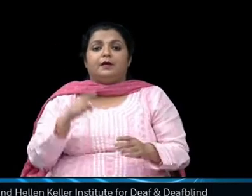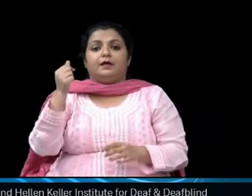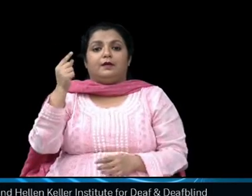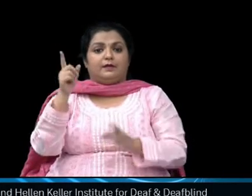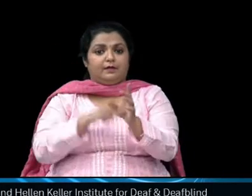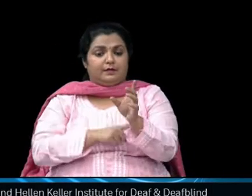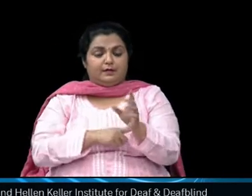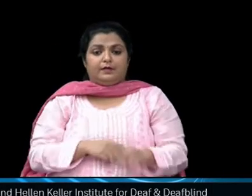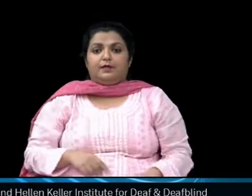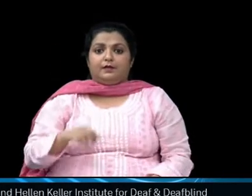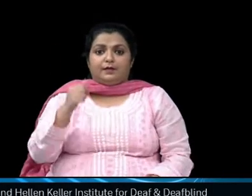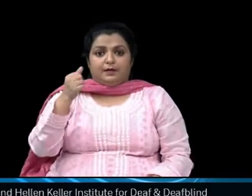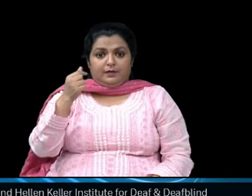प्रहें।